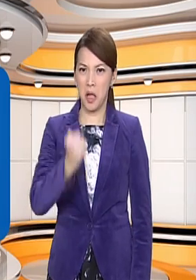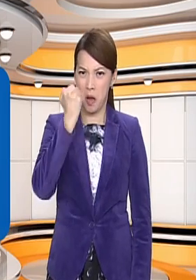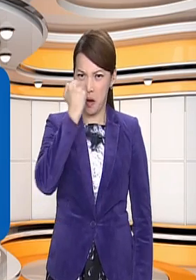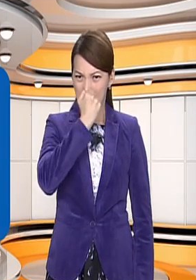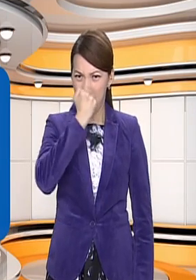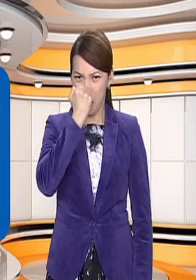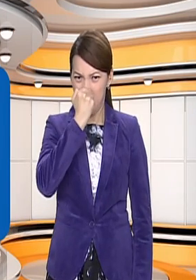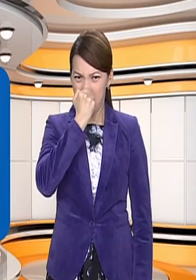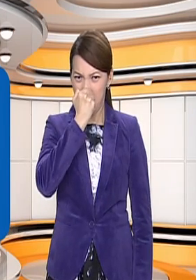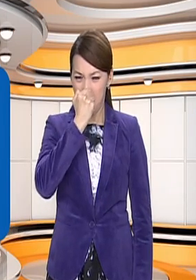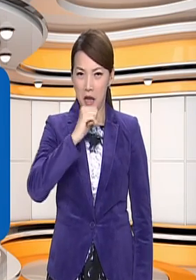坏。